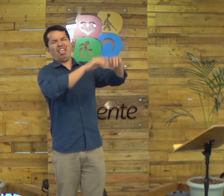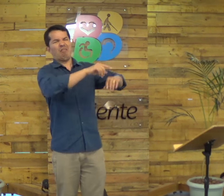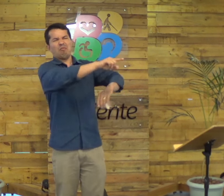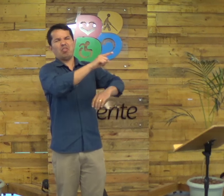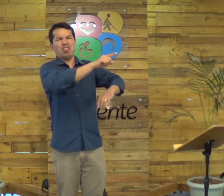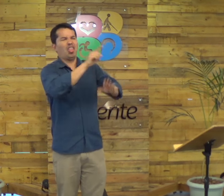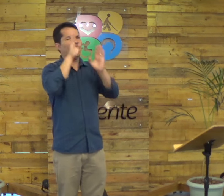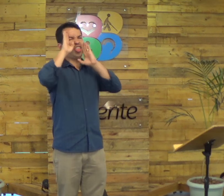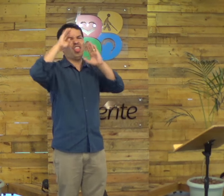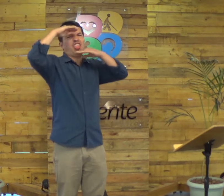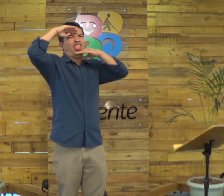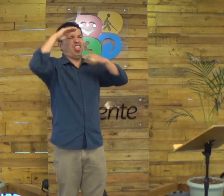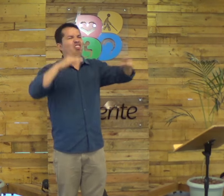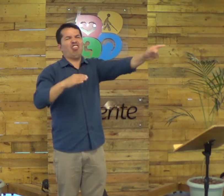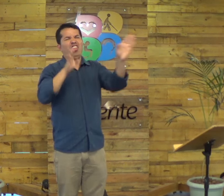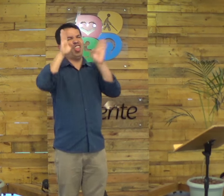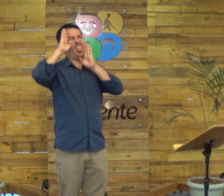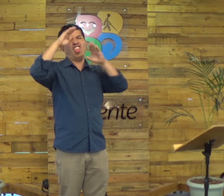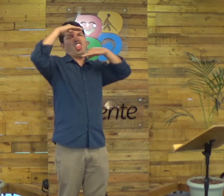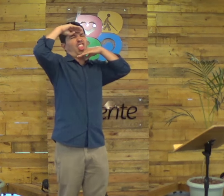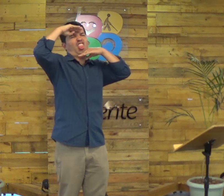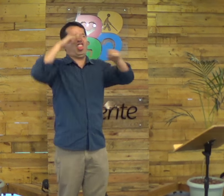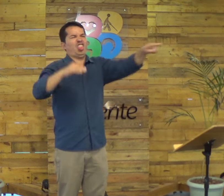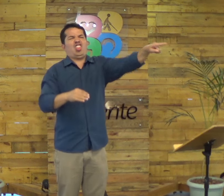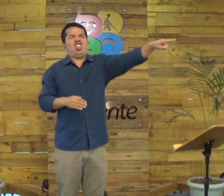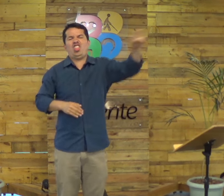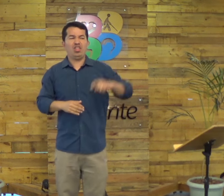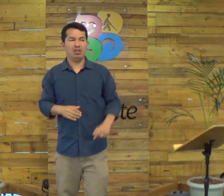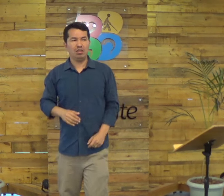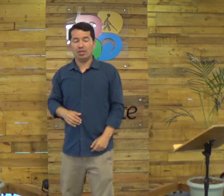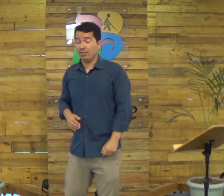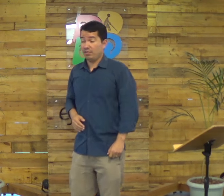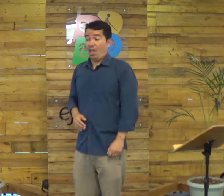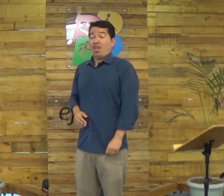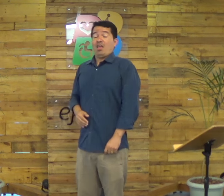não, sai, você é muito quadrado, você é careta, ah, ah,